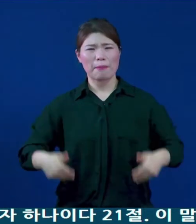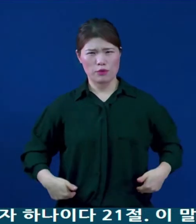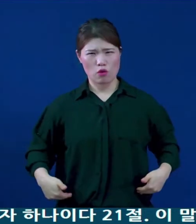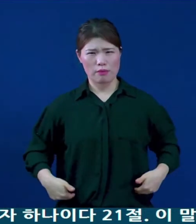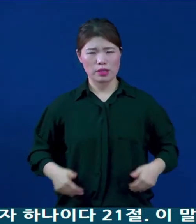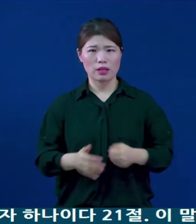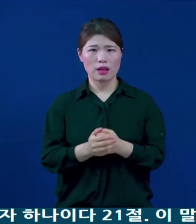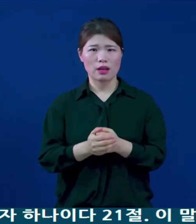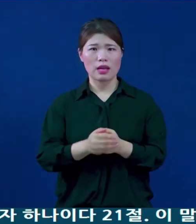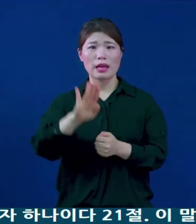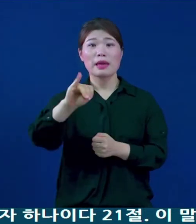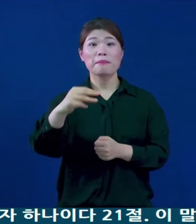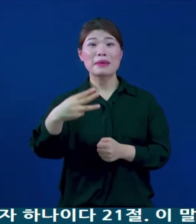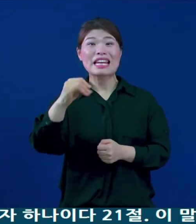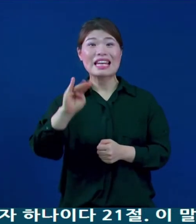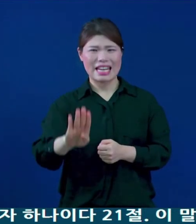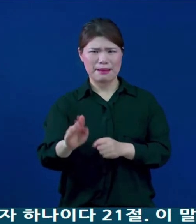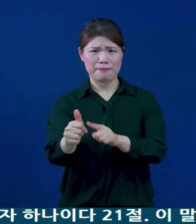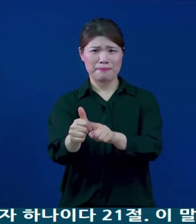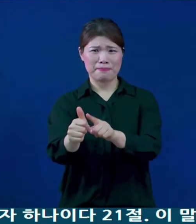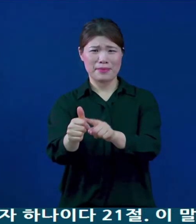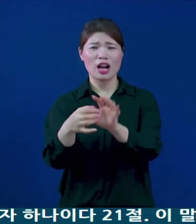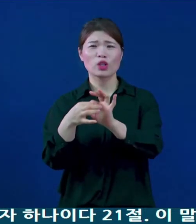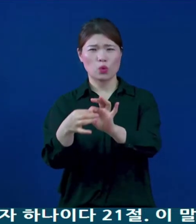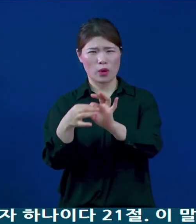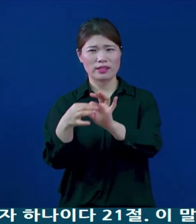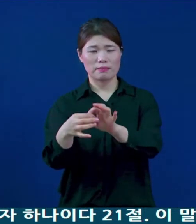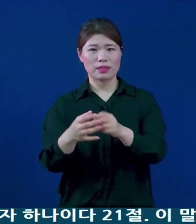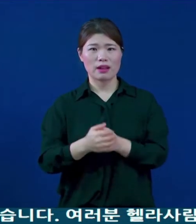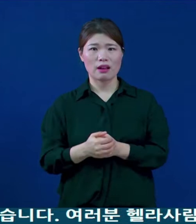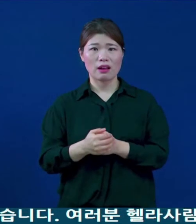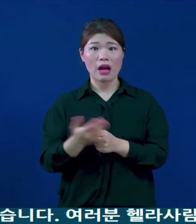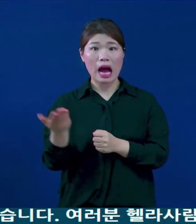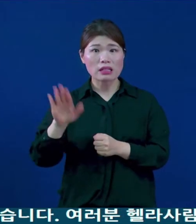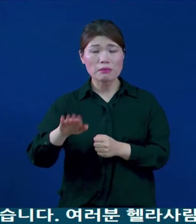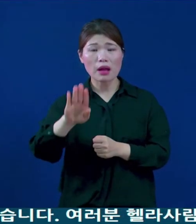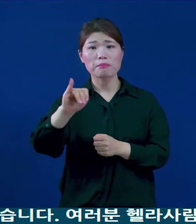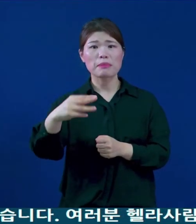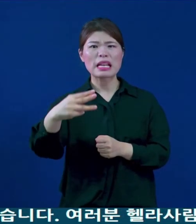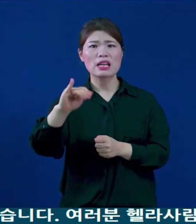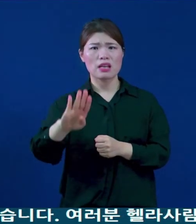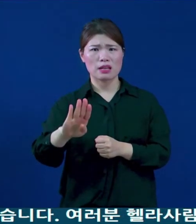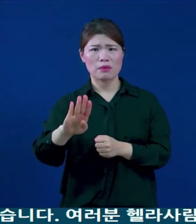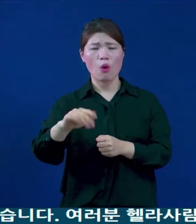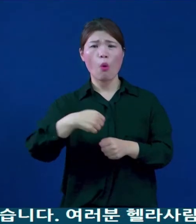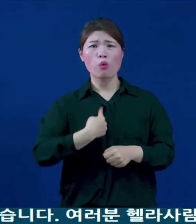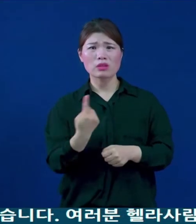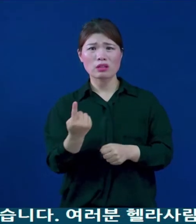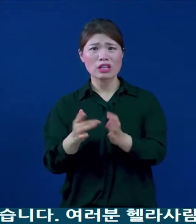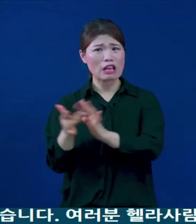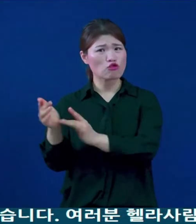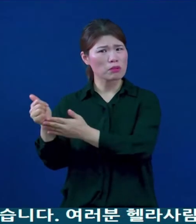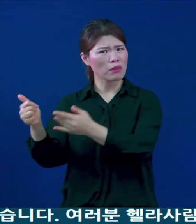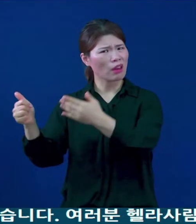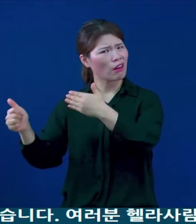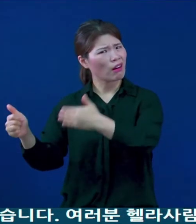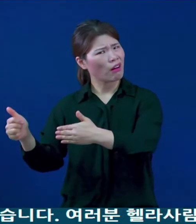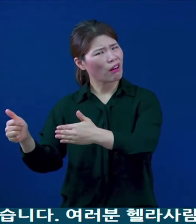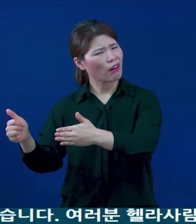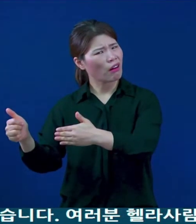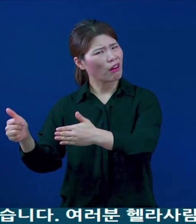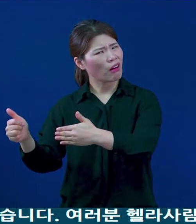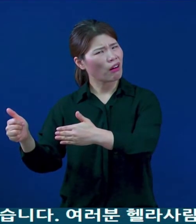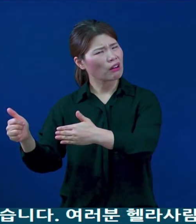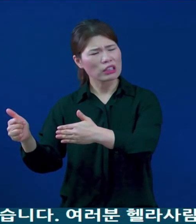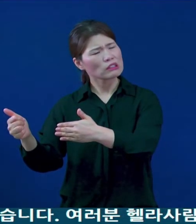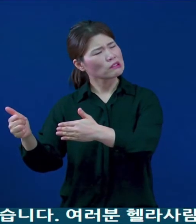이들은 빌립을 택했습니다. 근데 빌립이 혼자 예수님께 청하려니까 뭔가 조금 모자란 걸 느꼈던 것